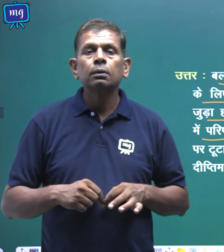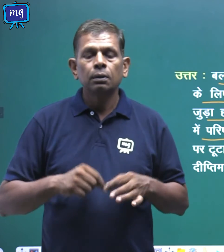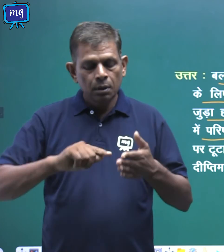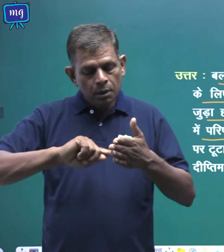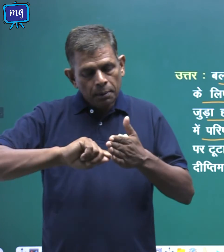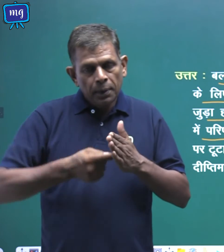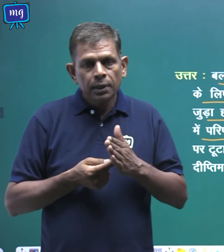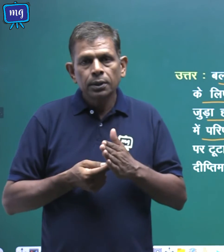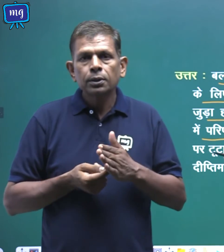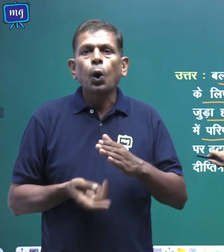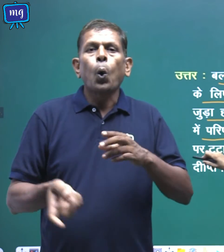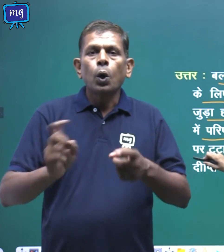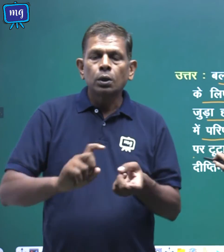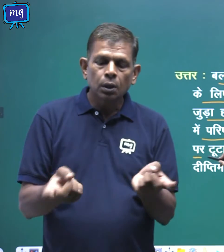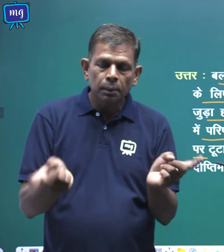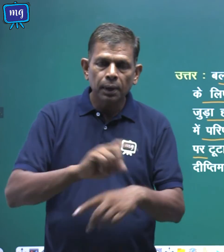पेचकस के स्थान पर